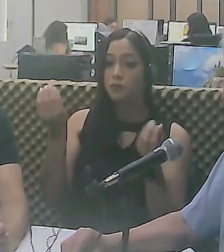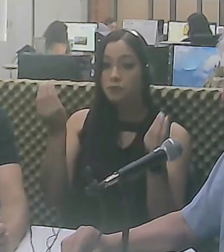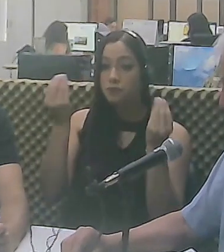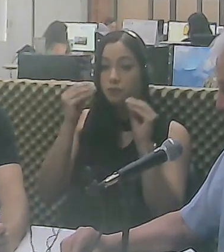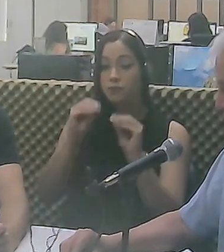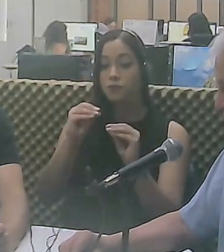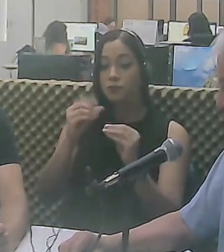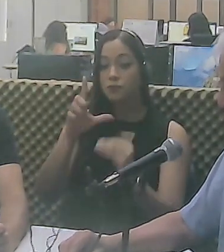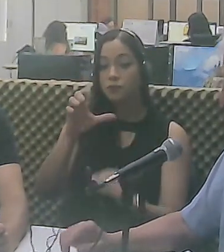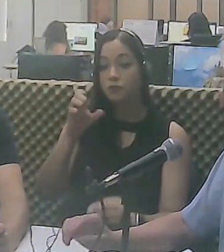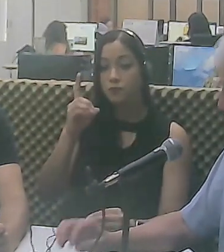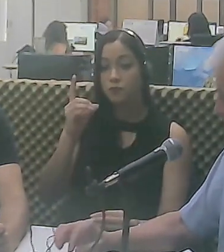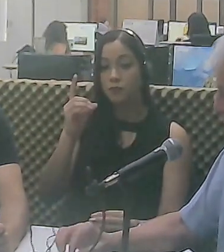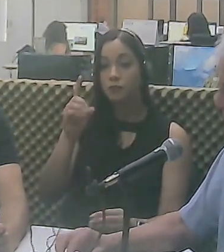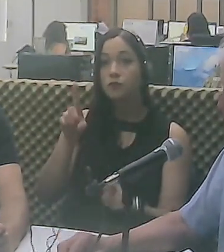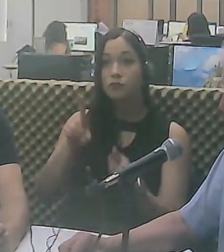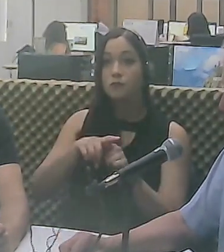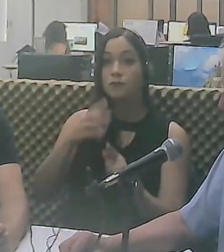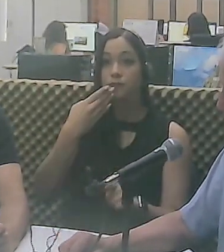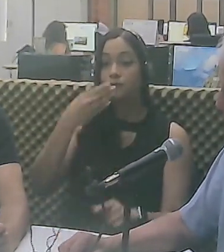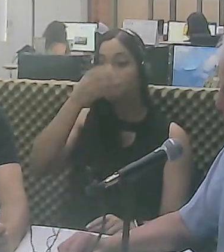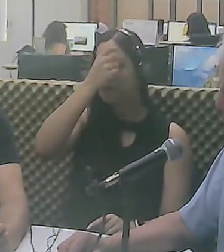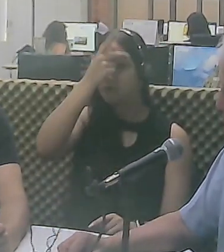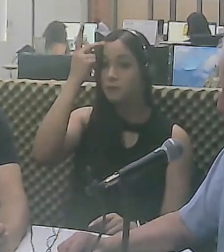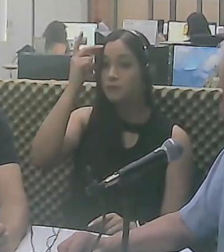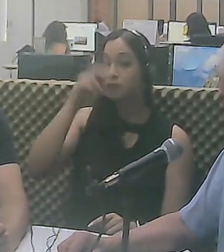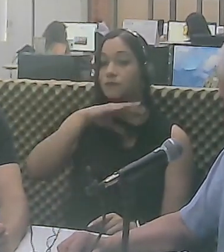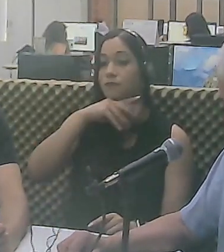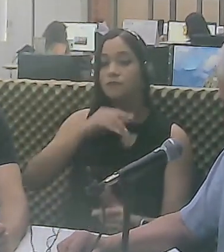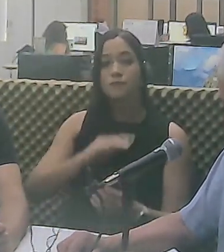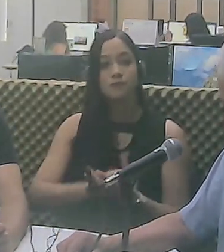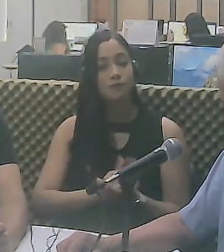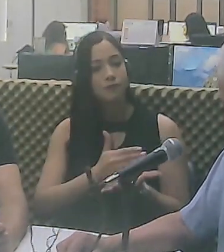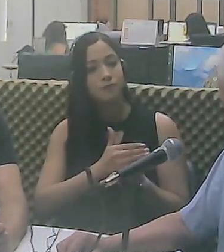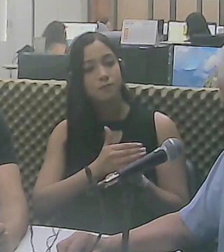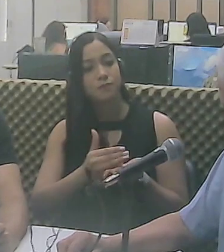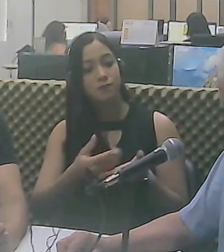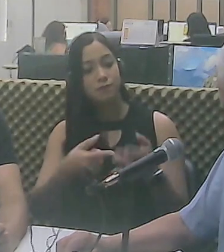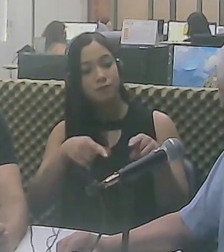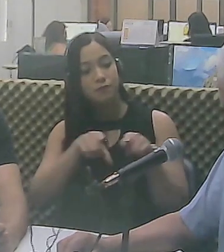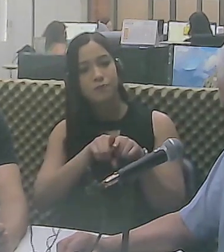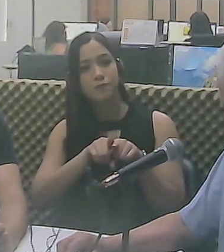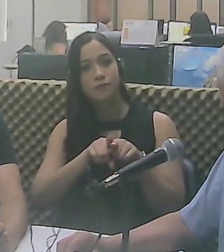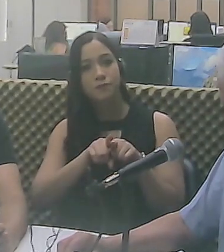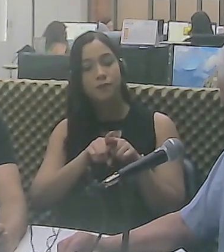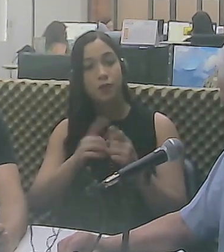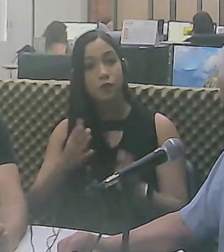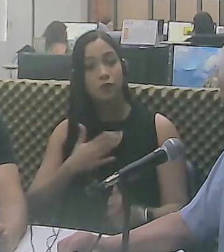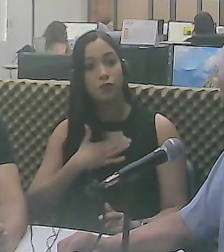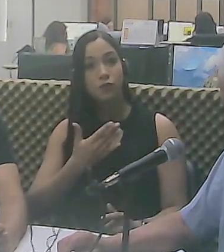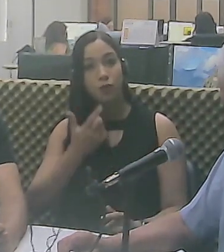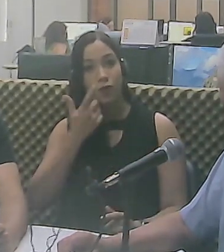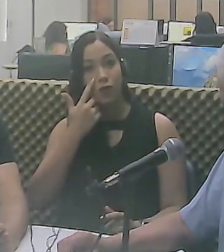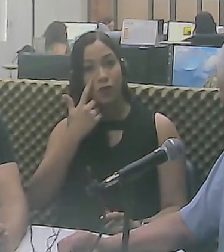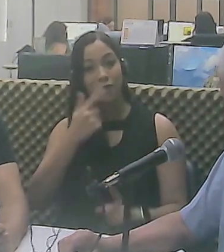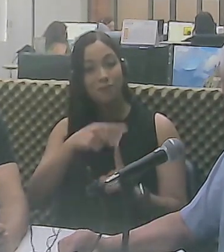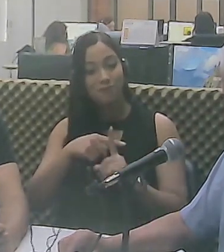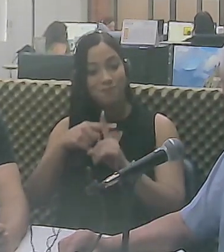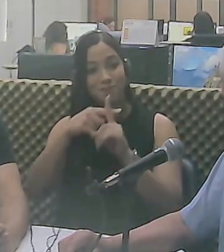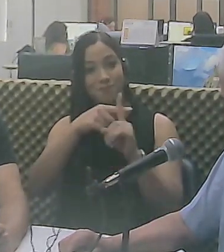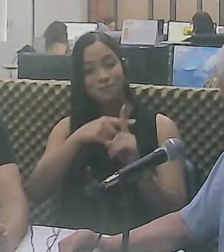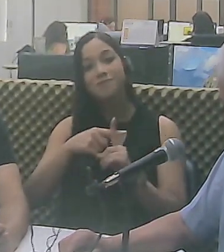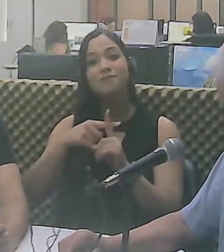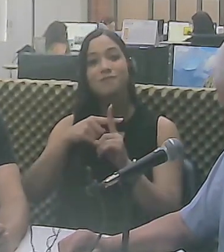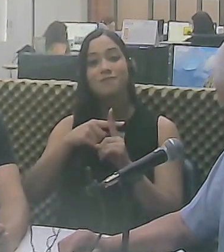com essa troca de iluminação de determinação do prefeito aldeo secretária desde o início dessa parceria são números que surpreendem tanto o positivamente